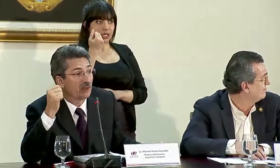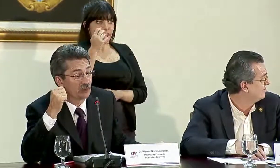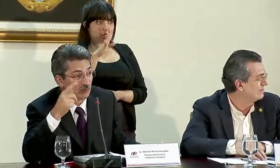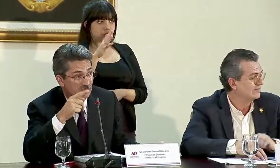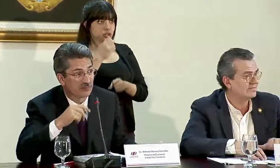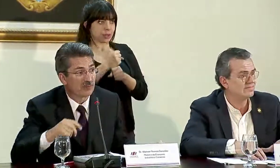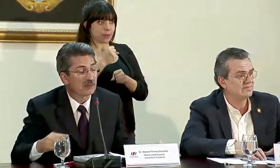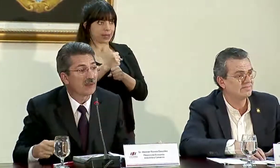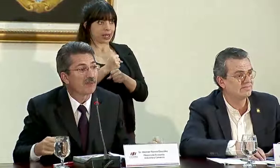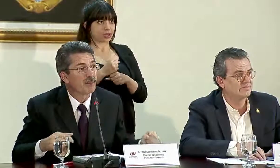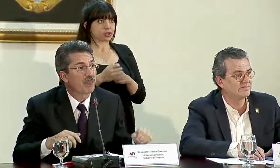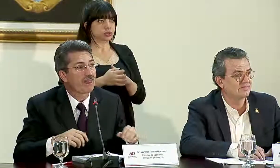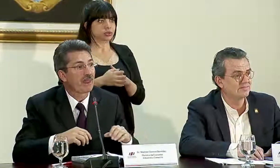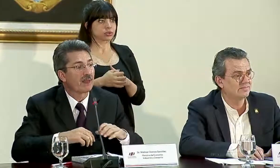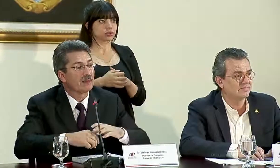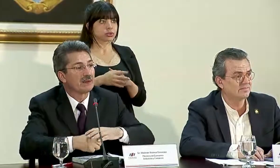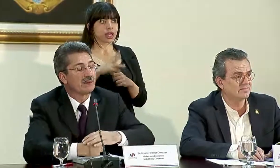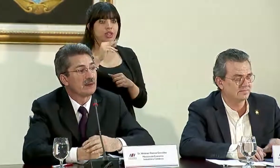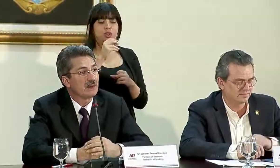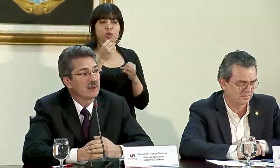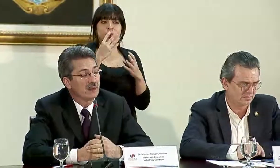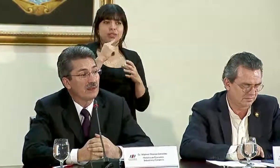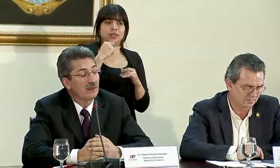53.514 empleos.